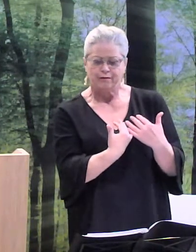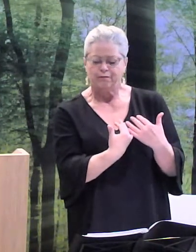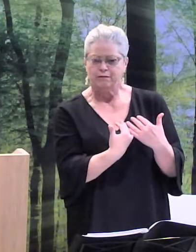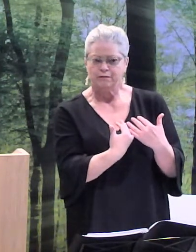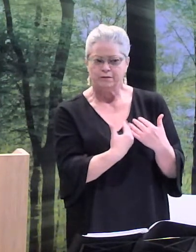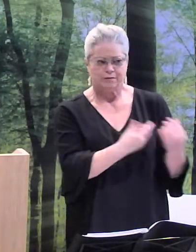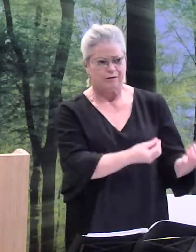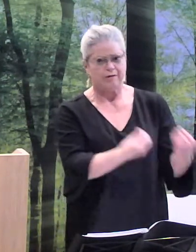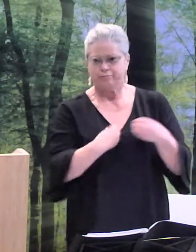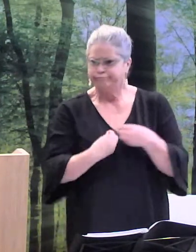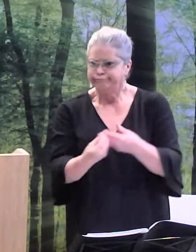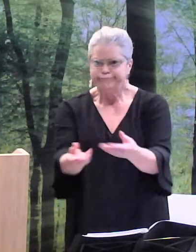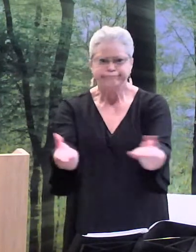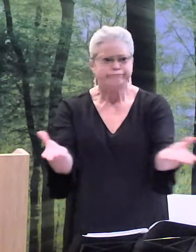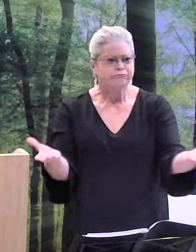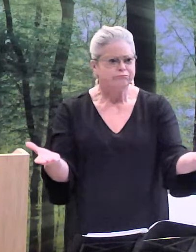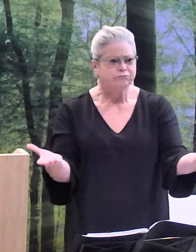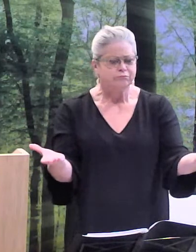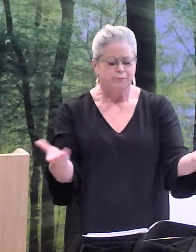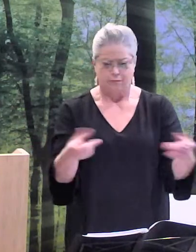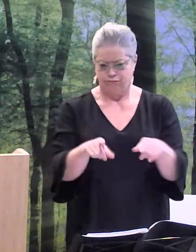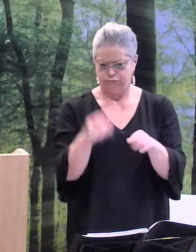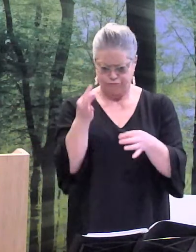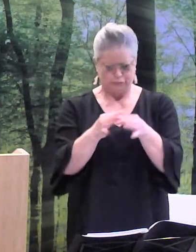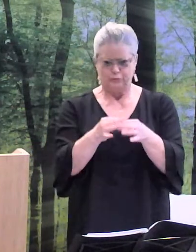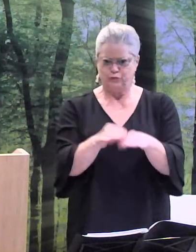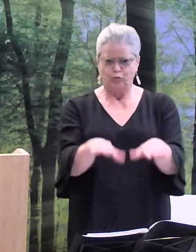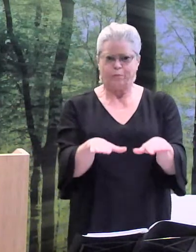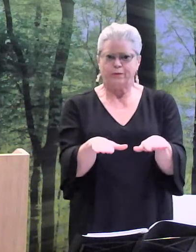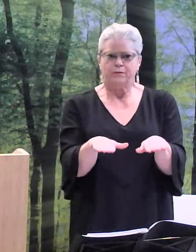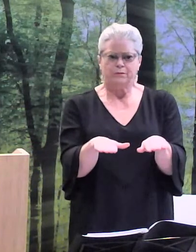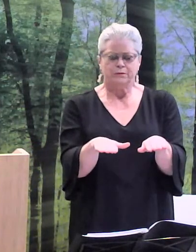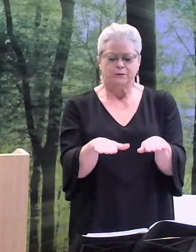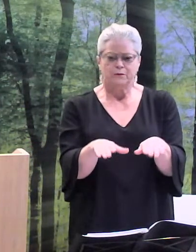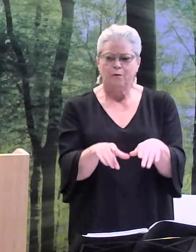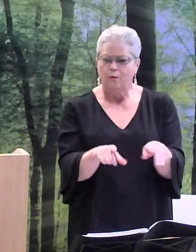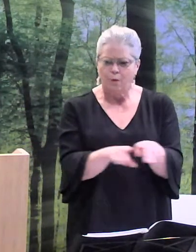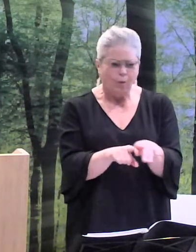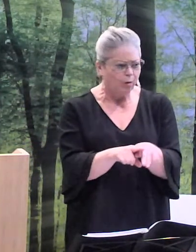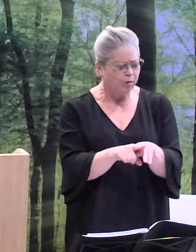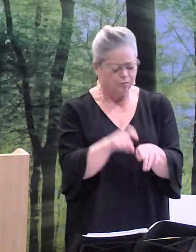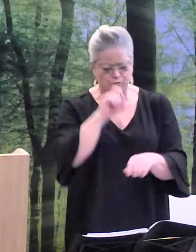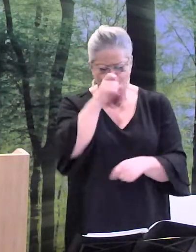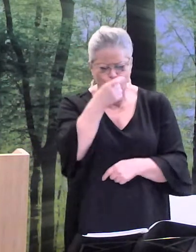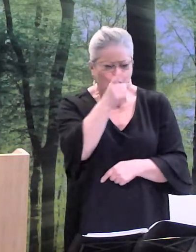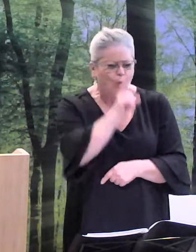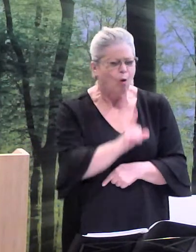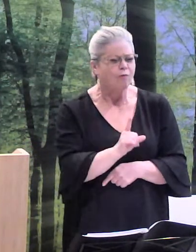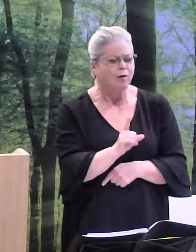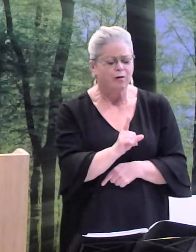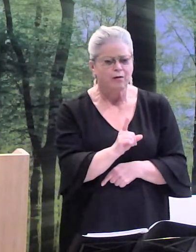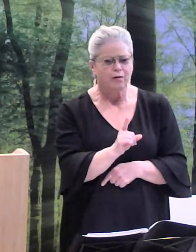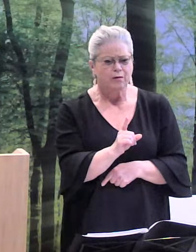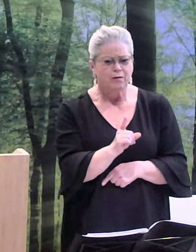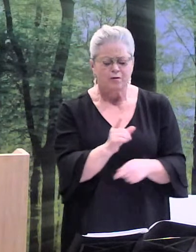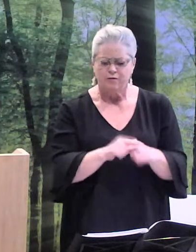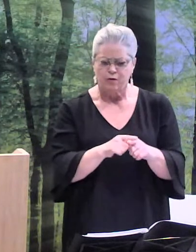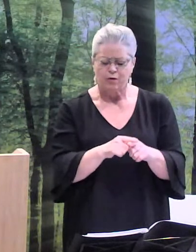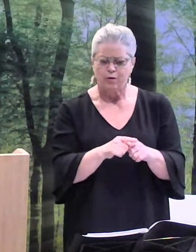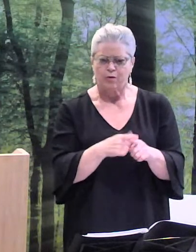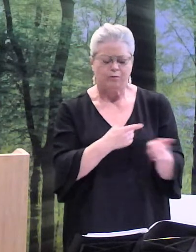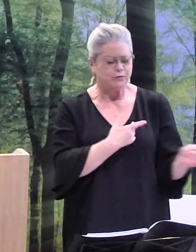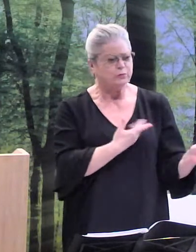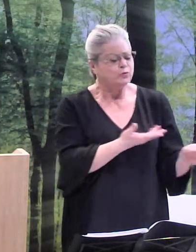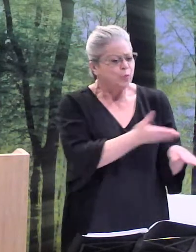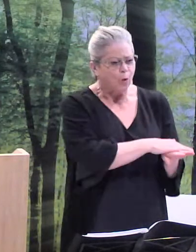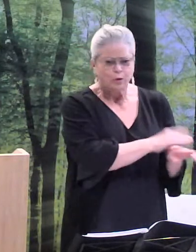man op jou heeft uitgeoefend nu brutaal stopt. Ook kan je moeilijk geloven dat het voor de betroorde